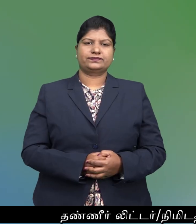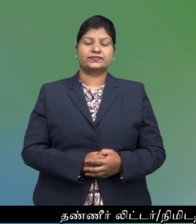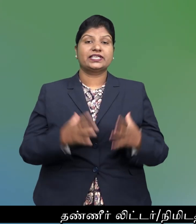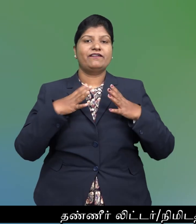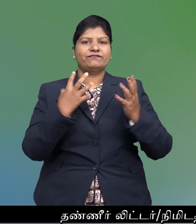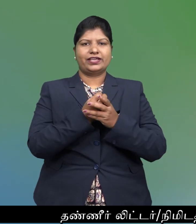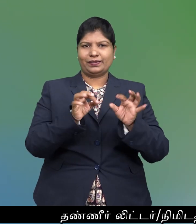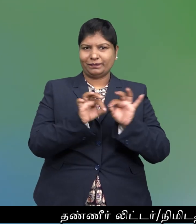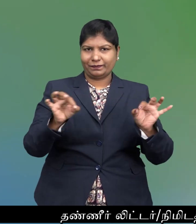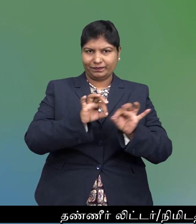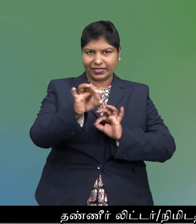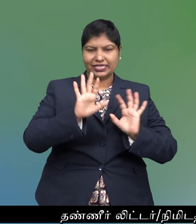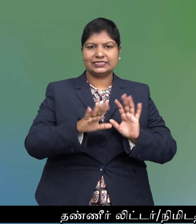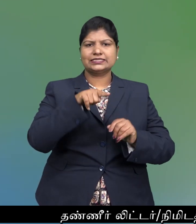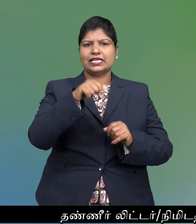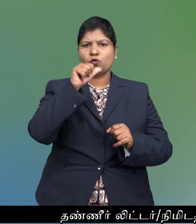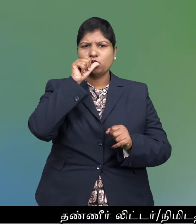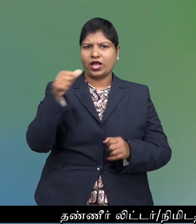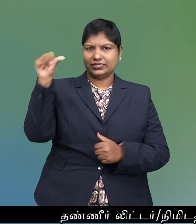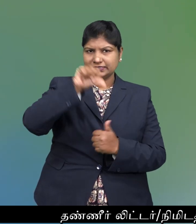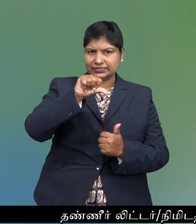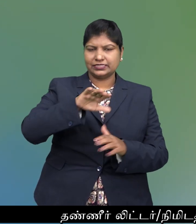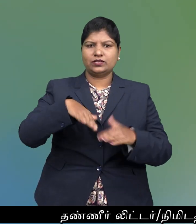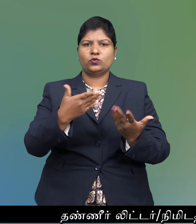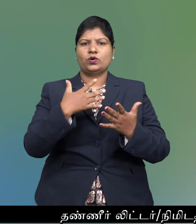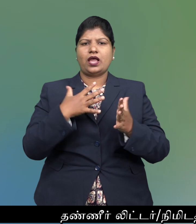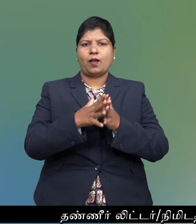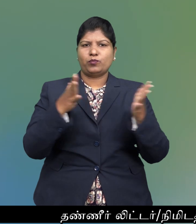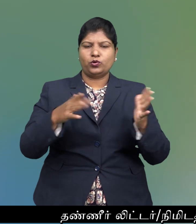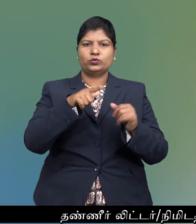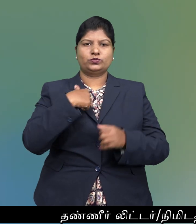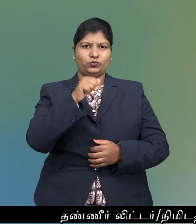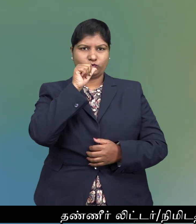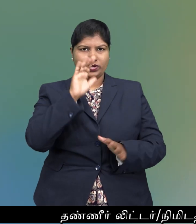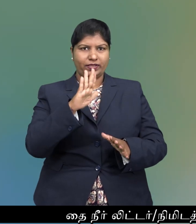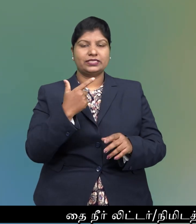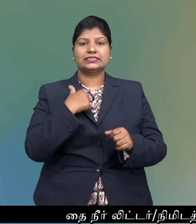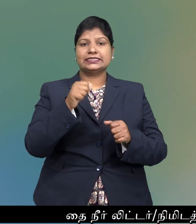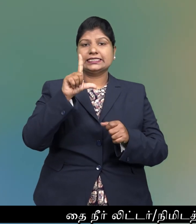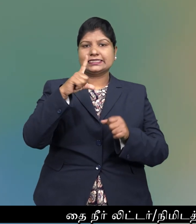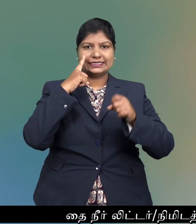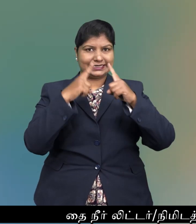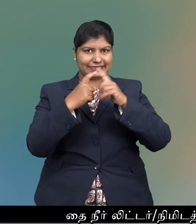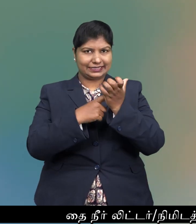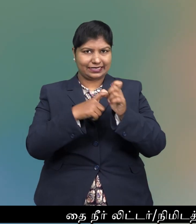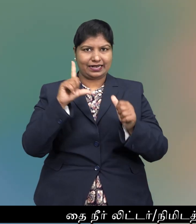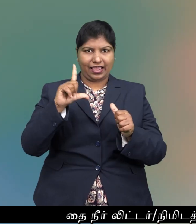தண்ணீர் லிட்டர், அதாவது நிமிடத்தின் அளவு மற்றும் வெளியேற்றத்தை நீர்